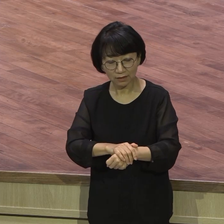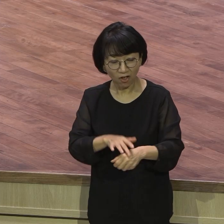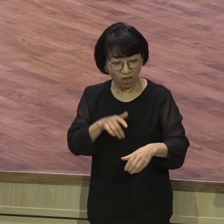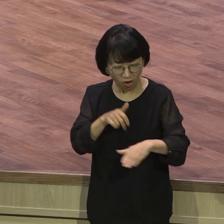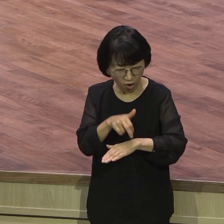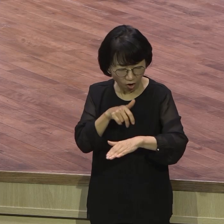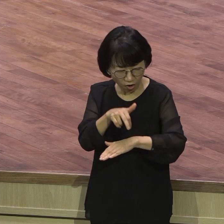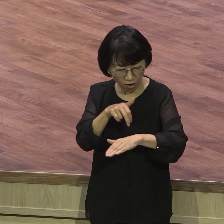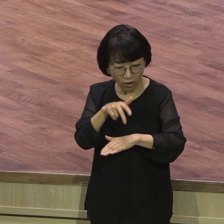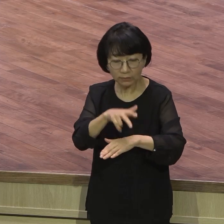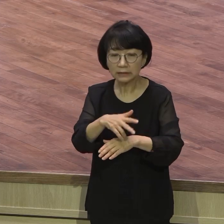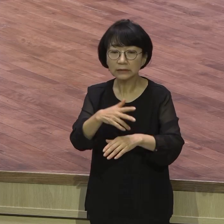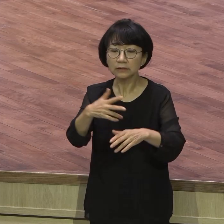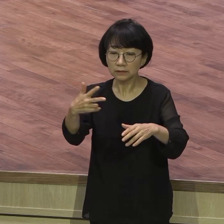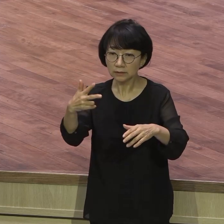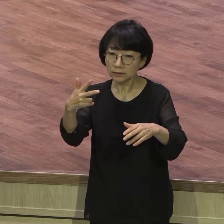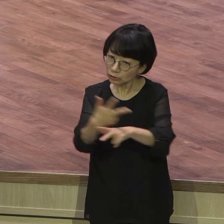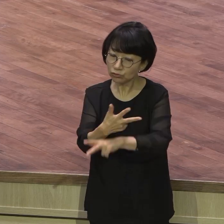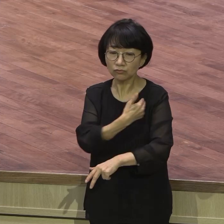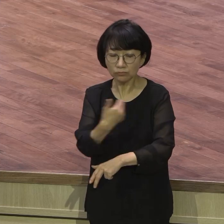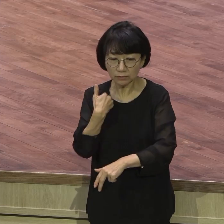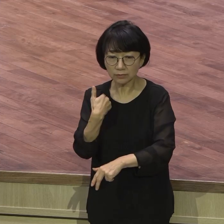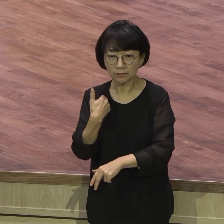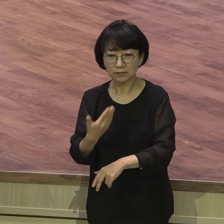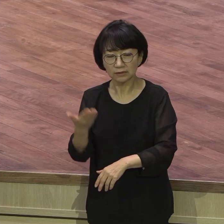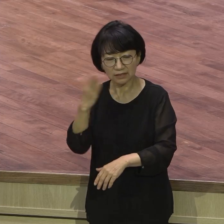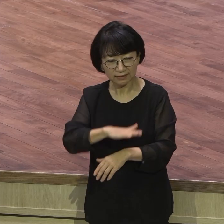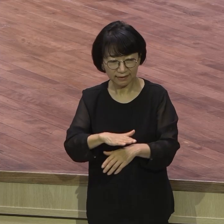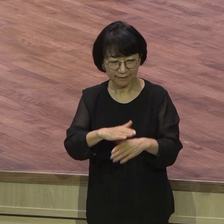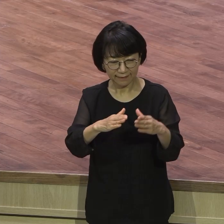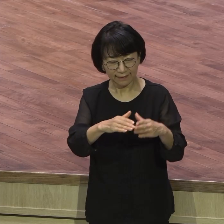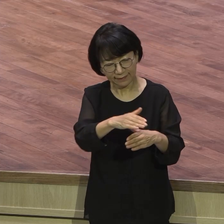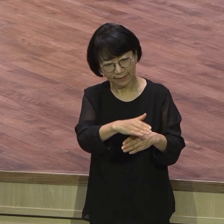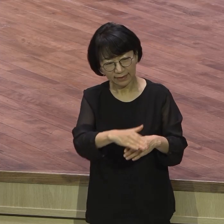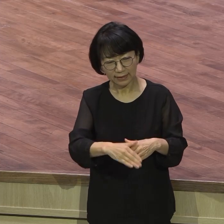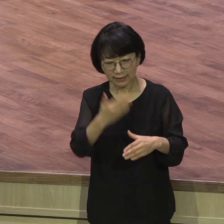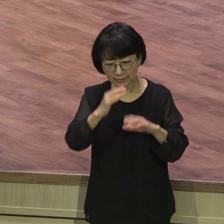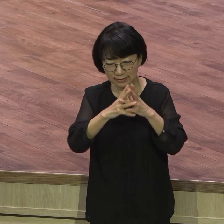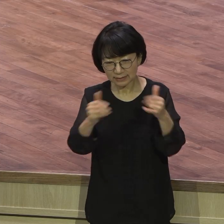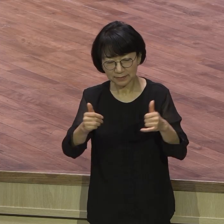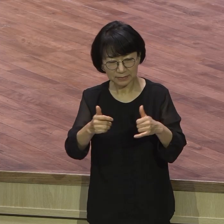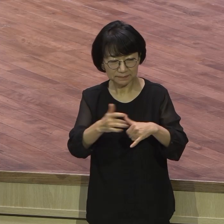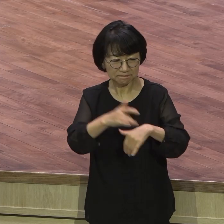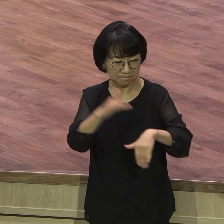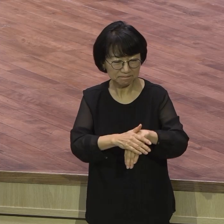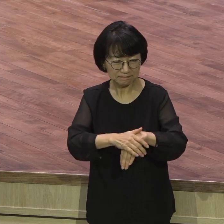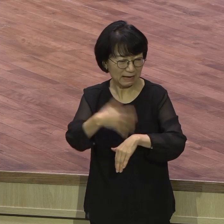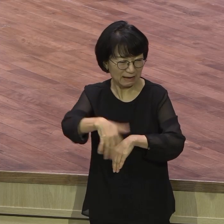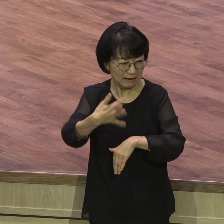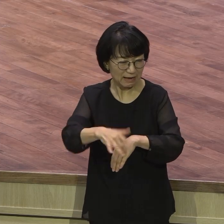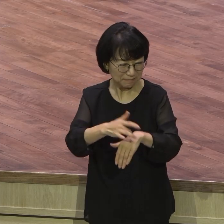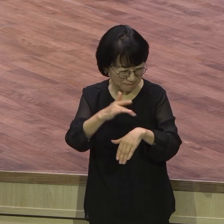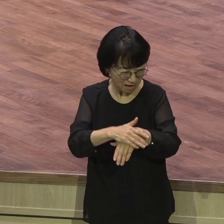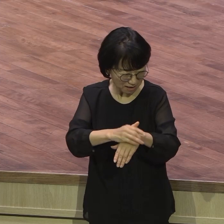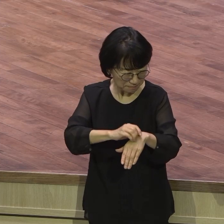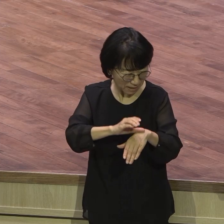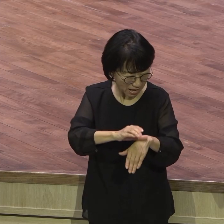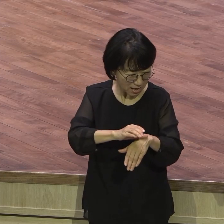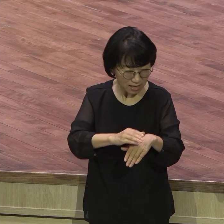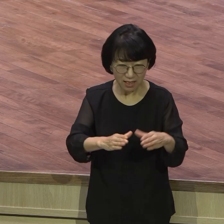가요 그걸 막 땡땡 체질이 안 바뀌어가지고 최종 목적지 가난한 땅 들어가야 되는데 체질이 이 예급